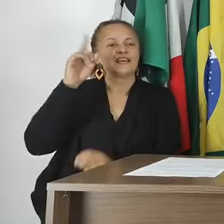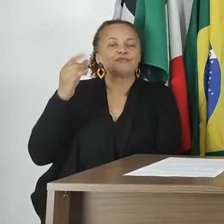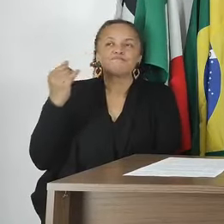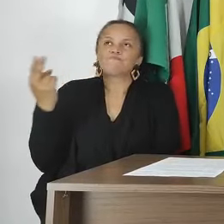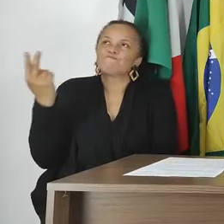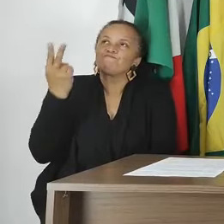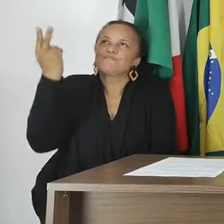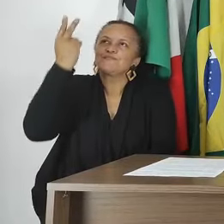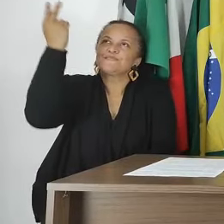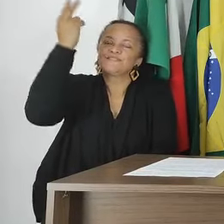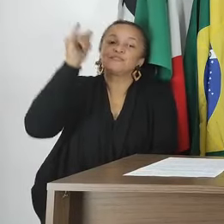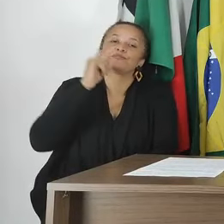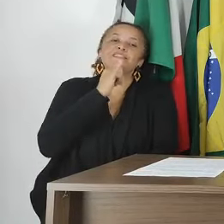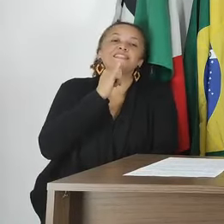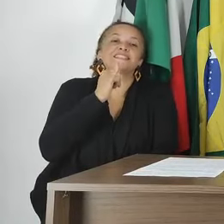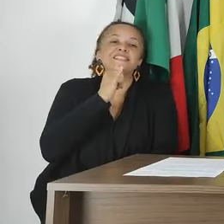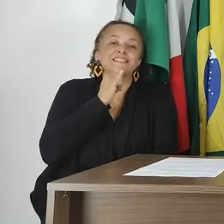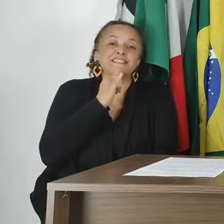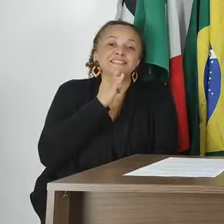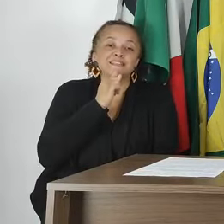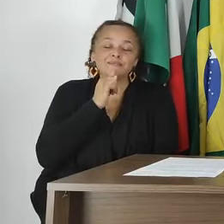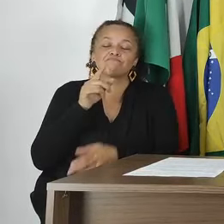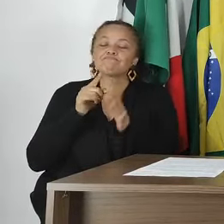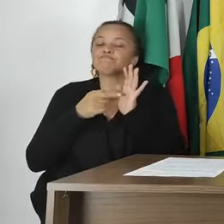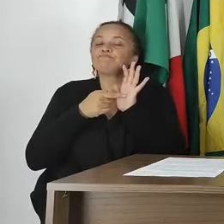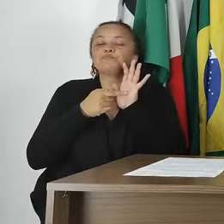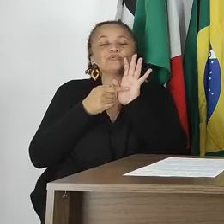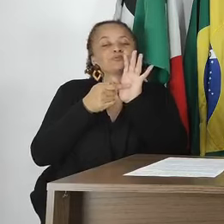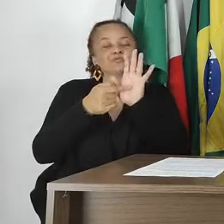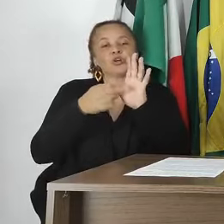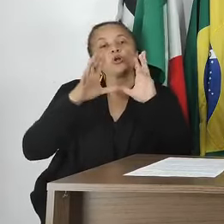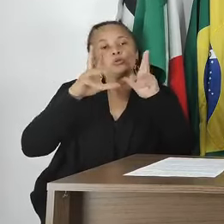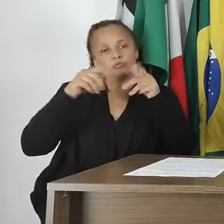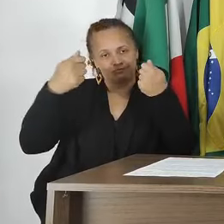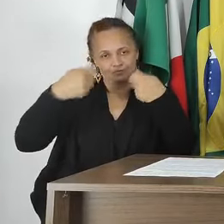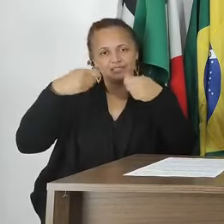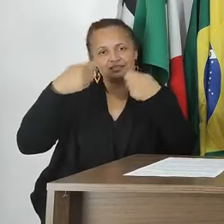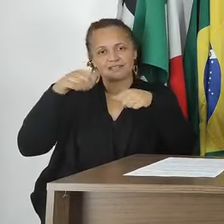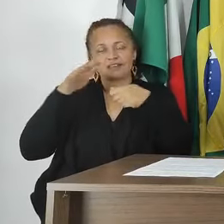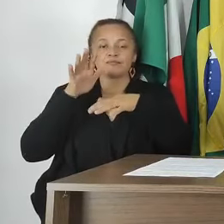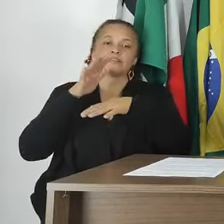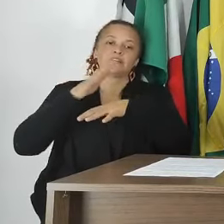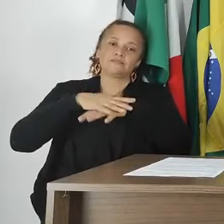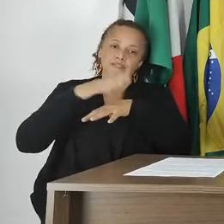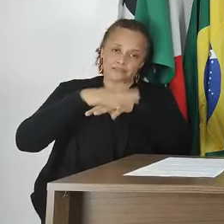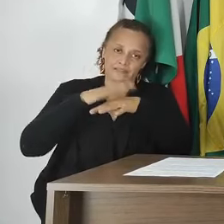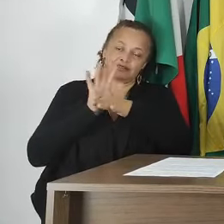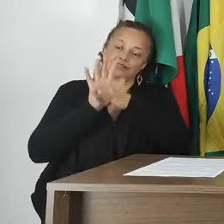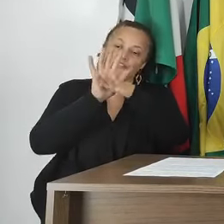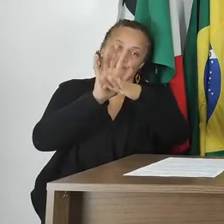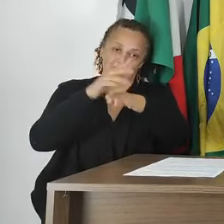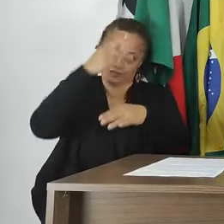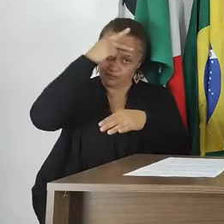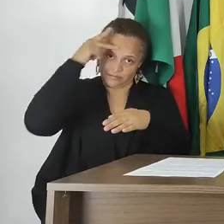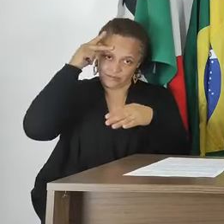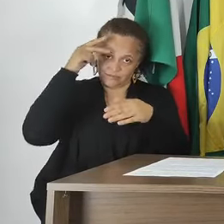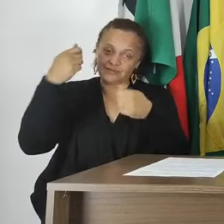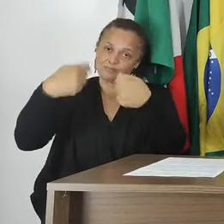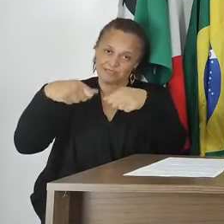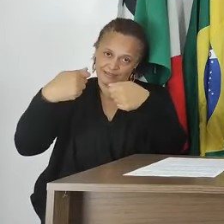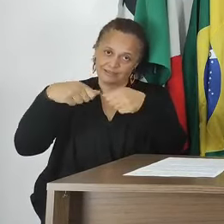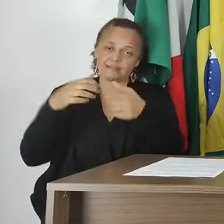de preocupação e auxílio aos necessitados. Os seus ensinos e suas obras demonstraram isso. Uma